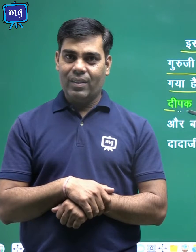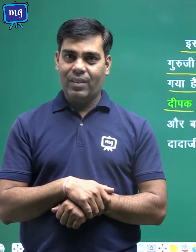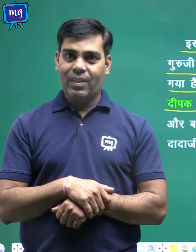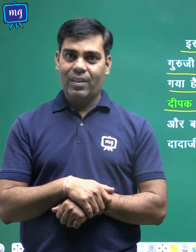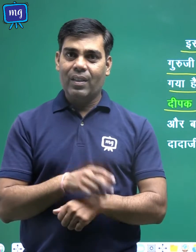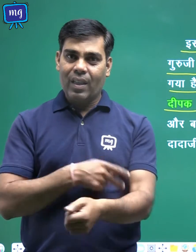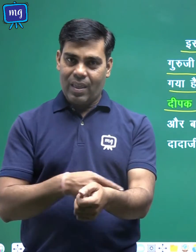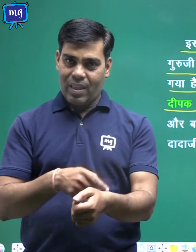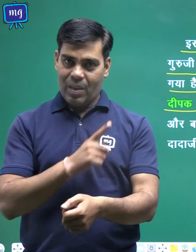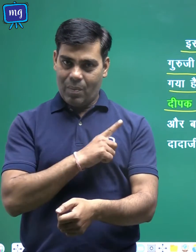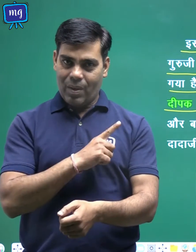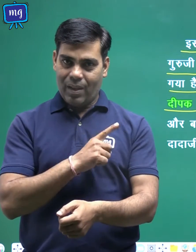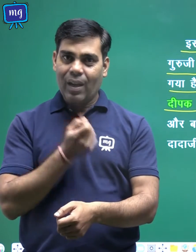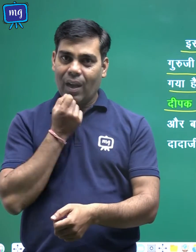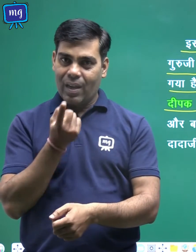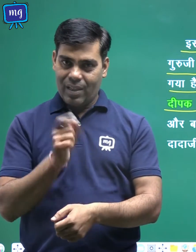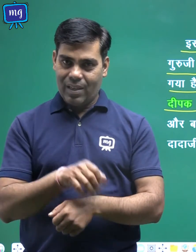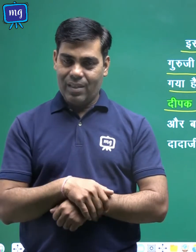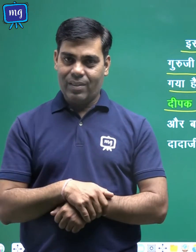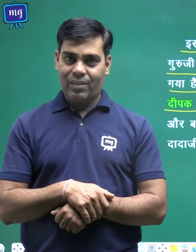दीपक कहता है,